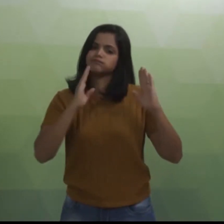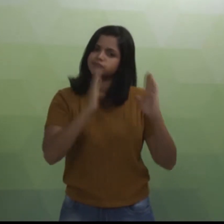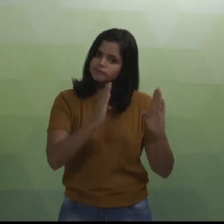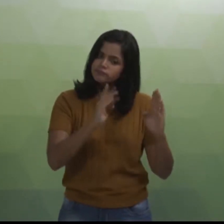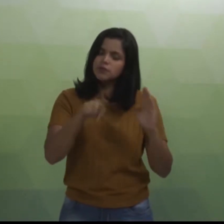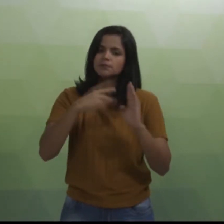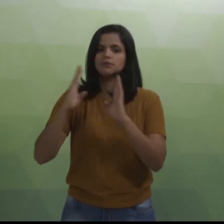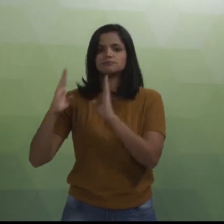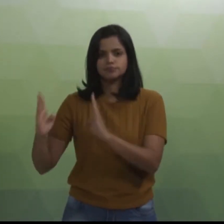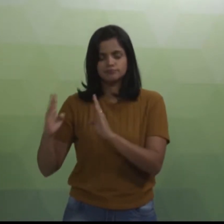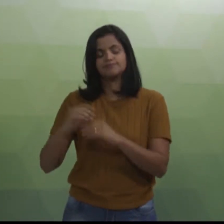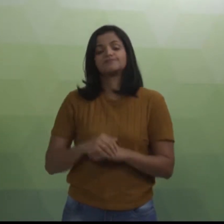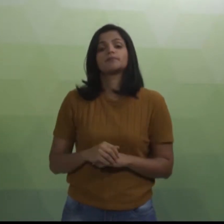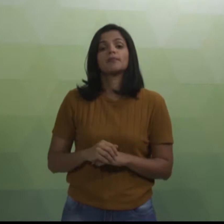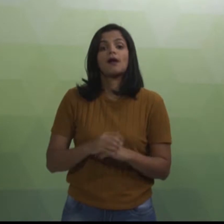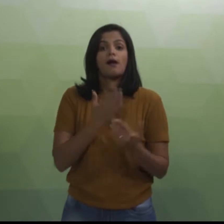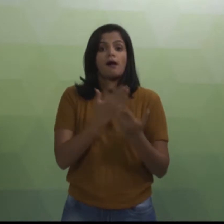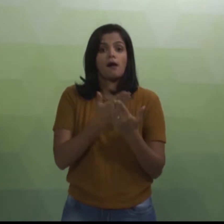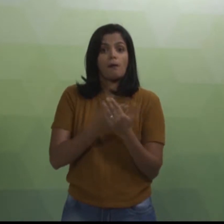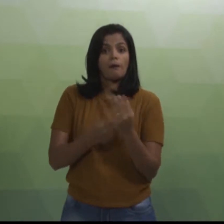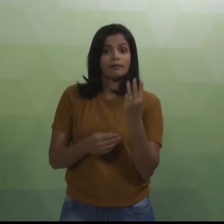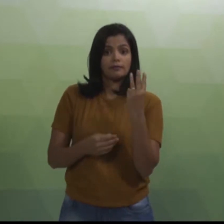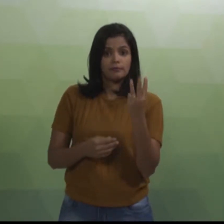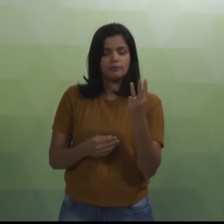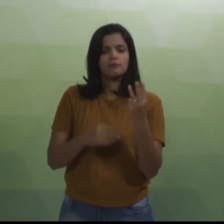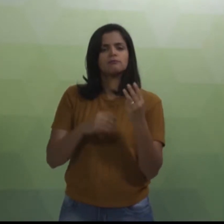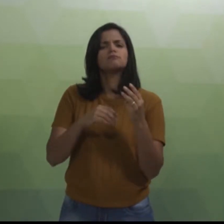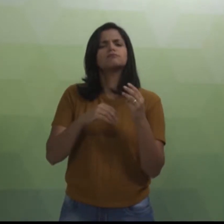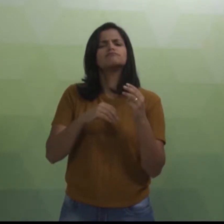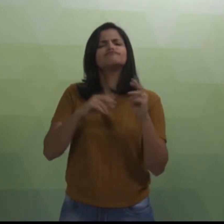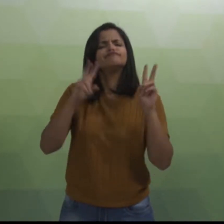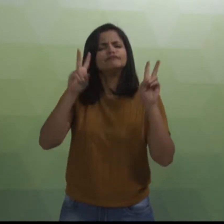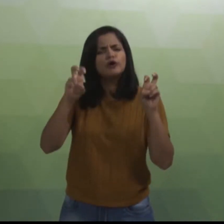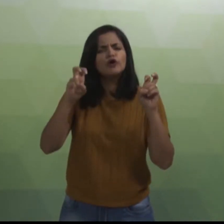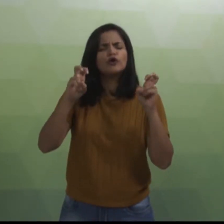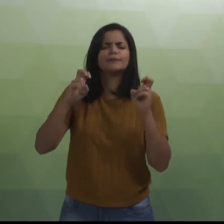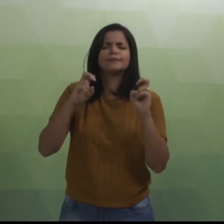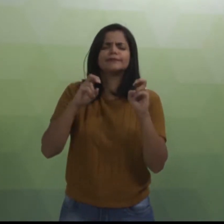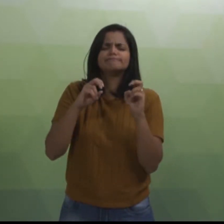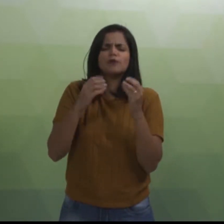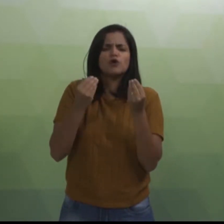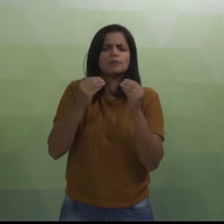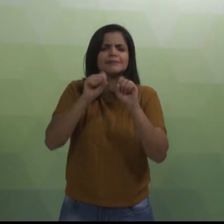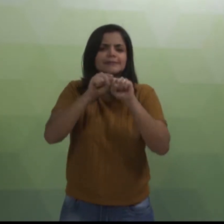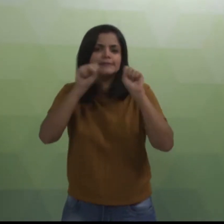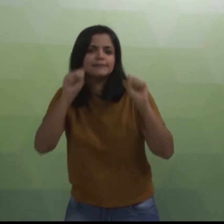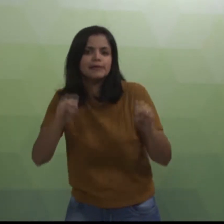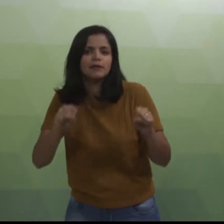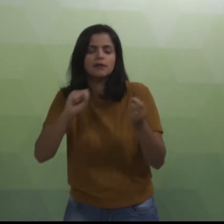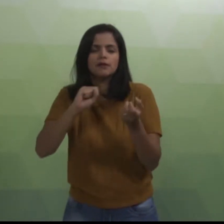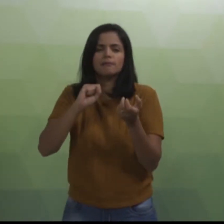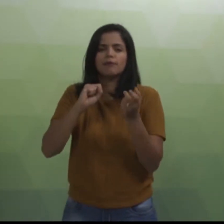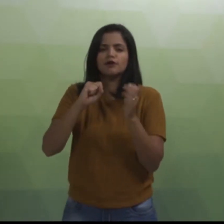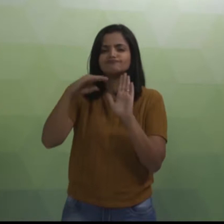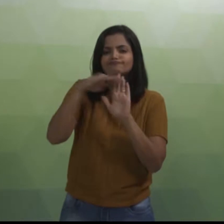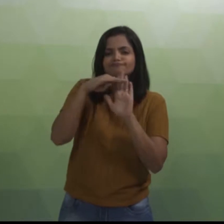Falaremos um pouco, depois falaremos um pouco mais. Então, temos a nossa aula 1 e a 2. Na aula 3, falaremos sobre o